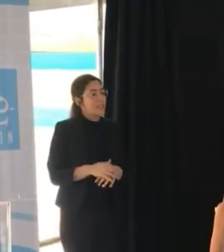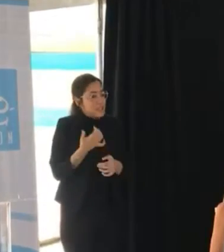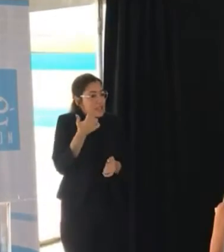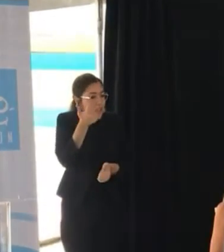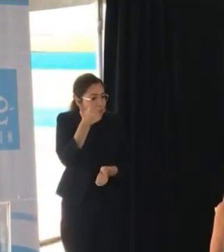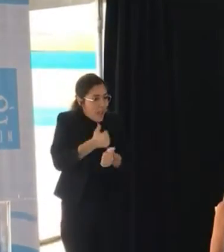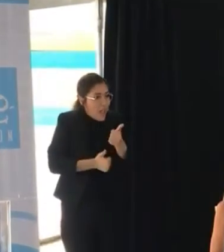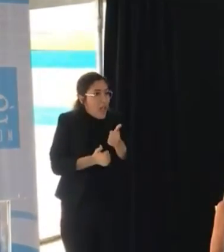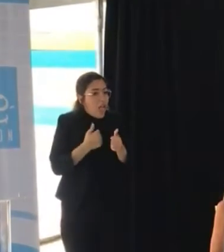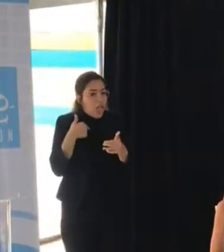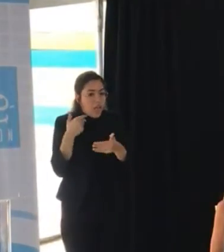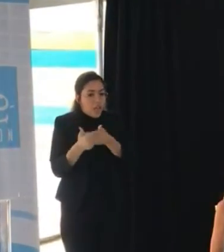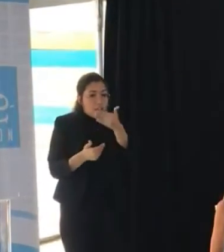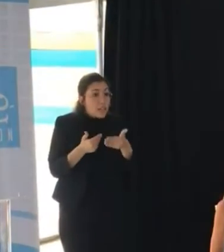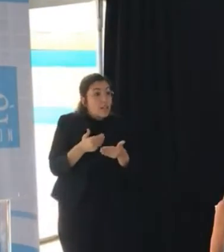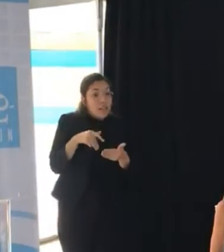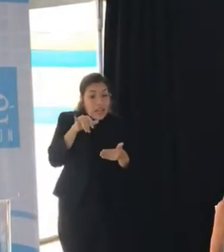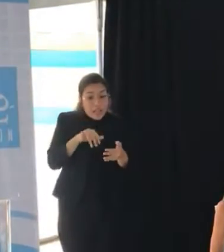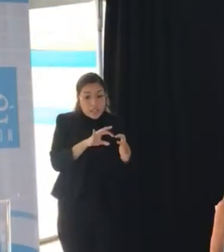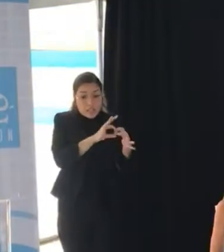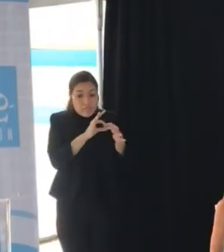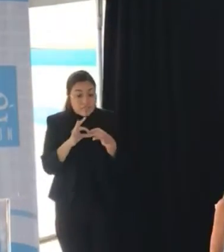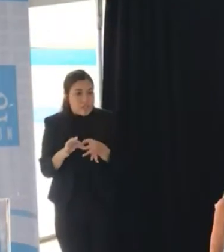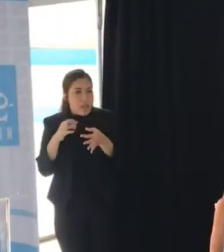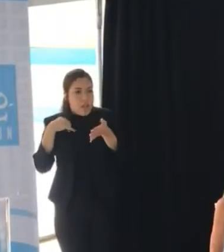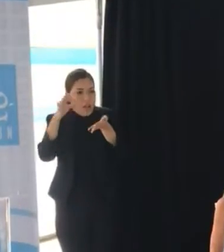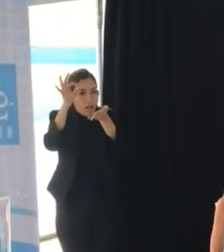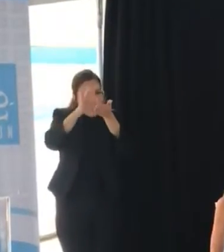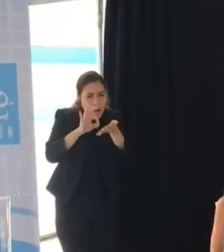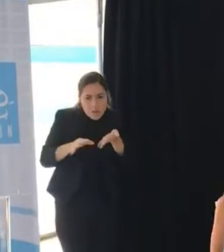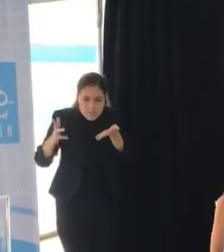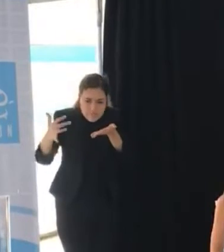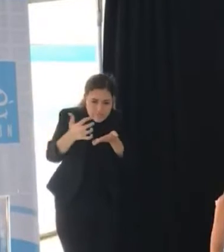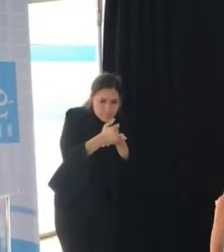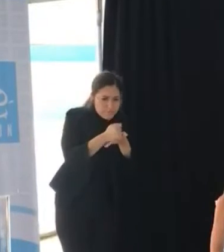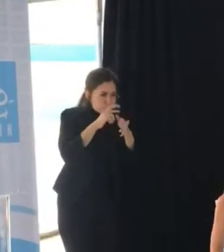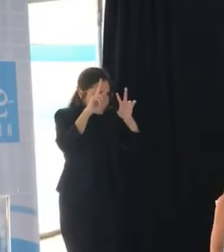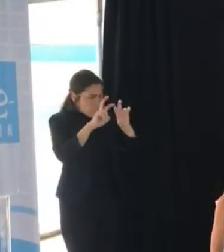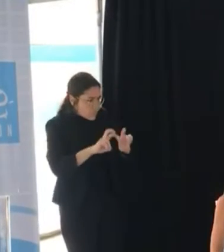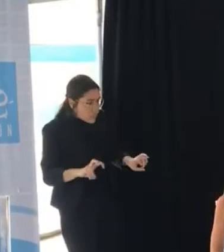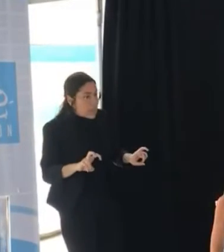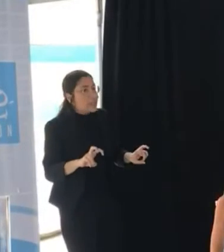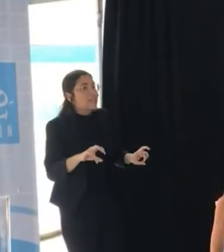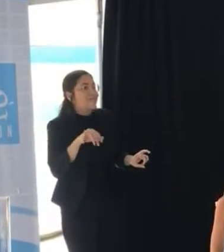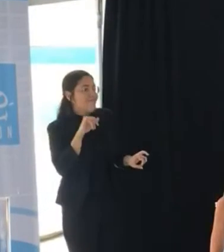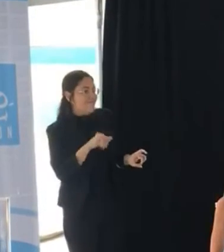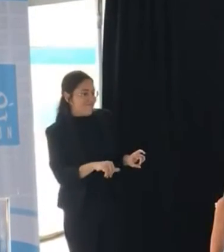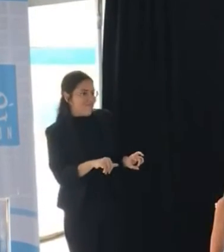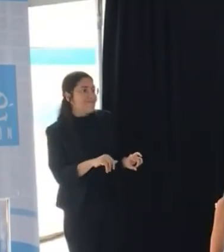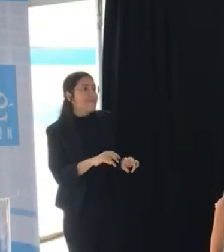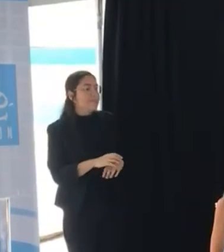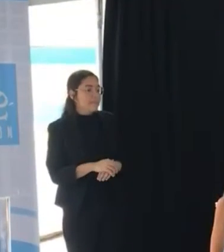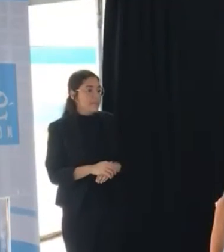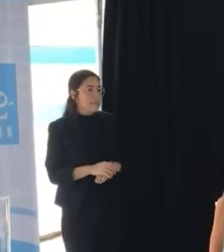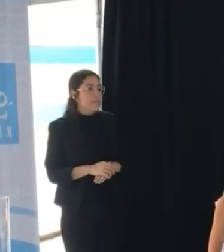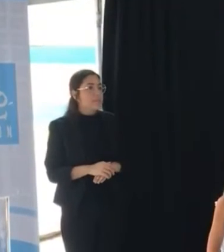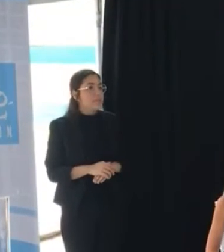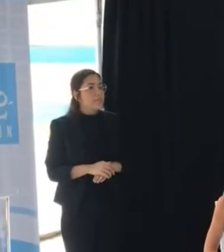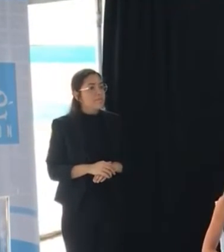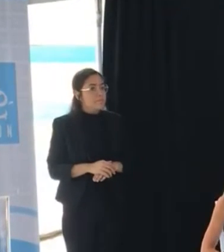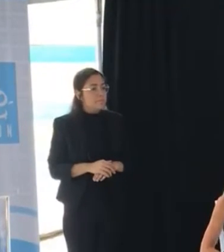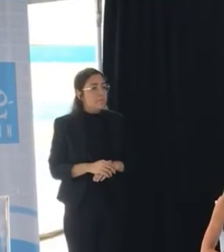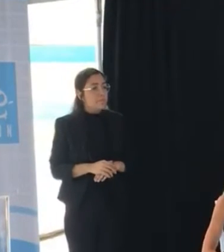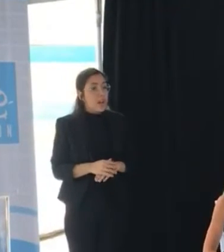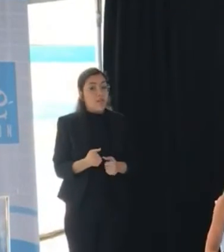data. Primero se protegió médicos y enfermeras, porque dentro de esa población había